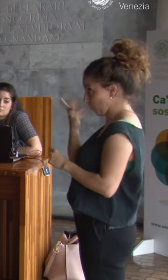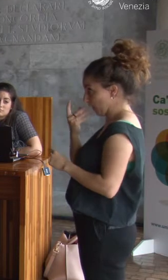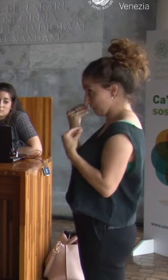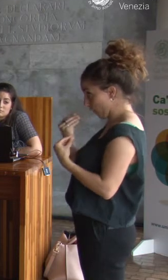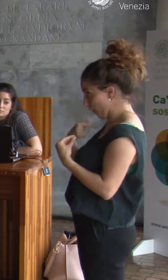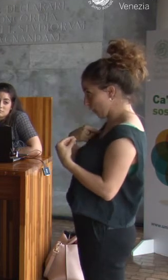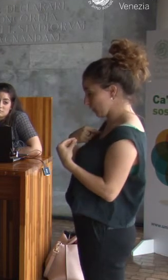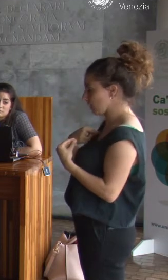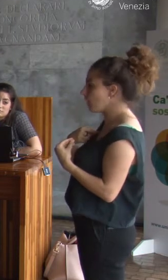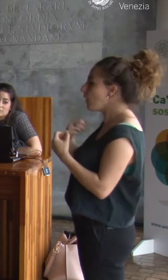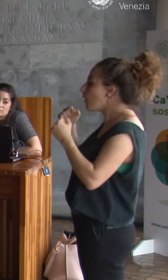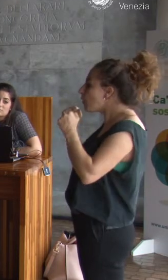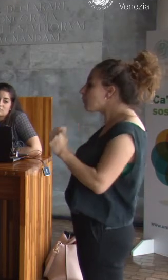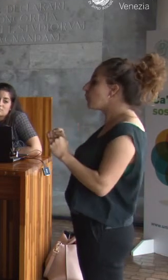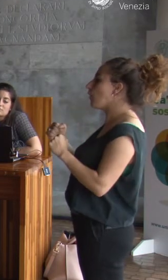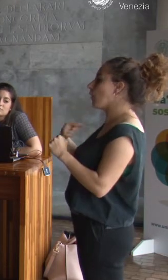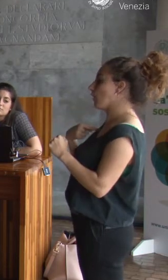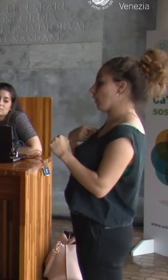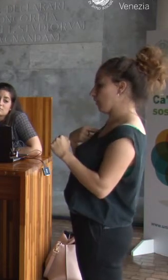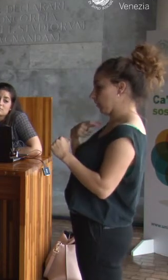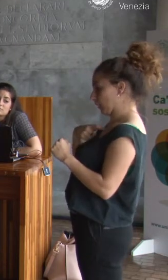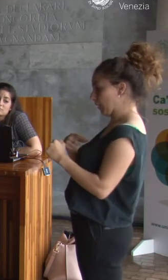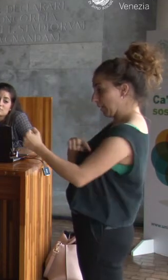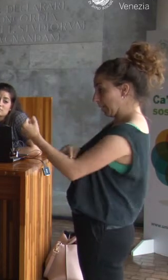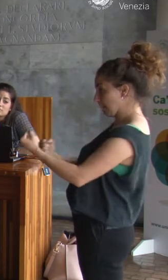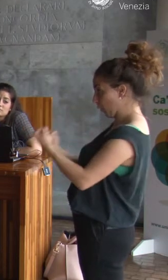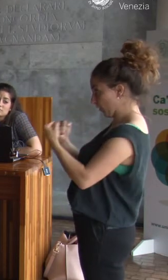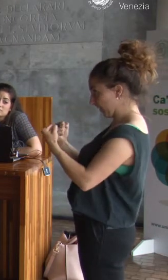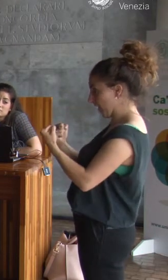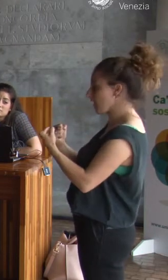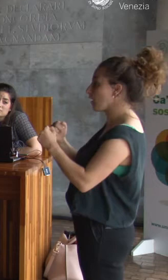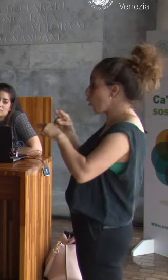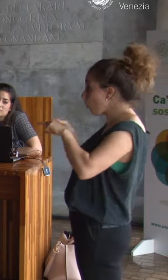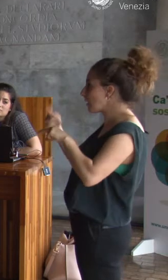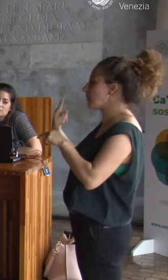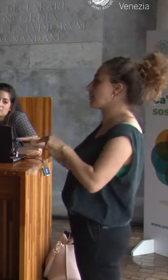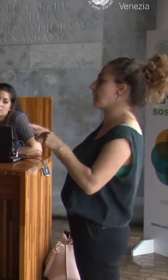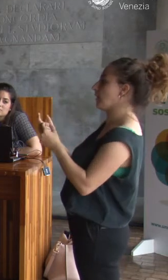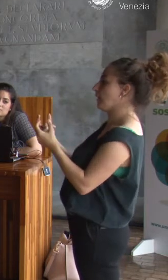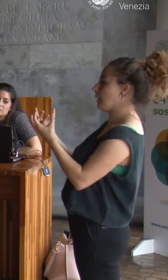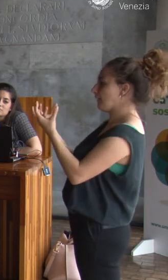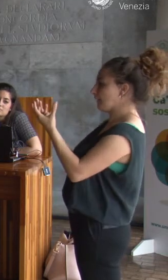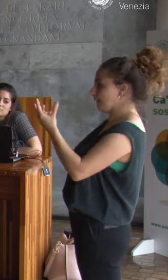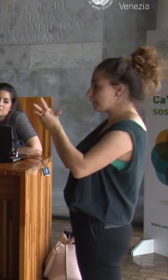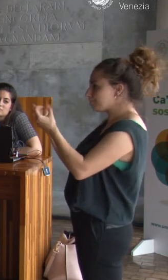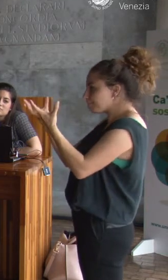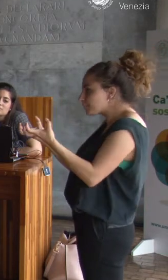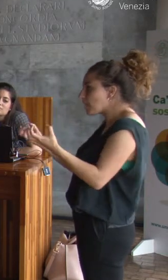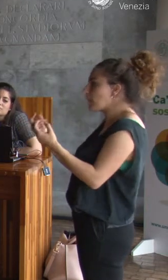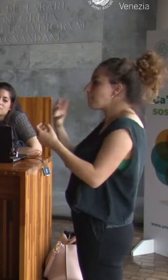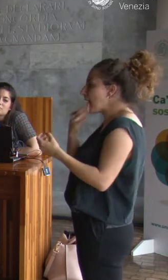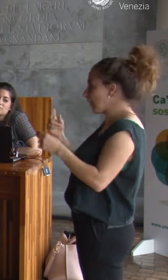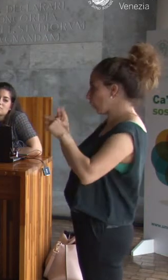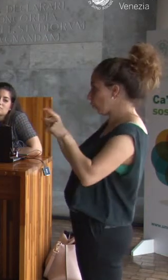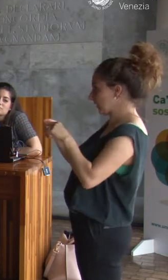lo voglio, posso usare la mia diversità e i miei poteri per fare delle cose belle e uniche che aiutano me e gli